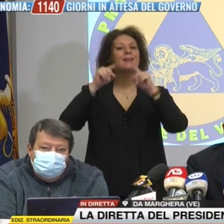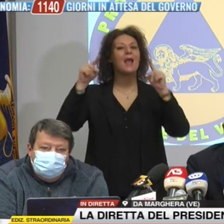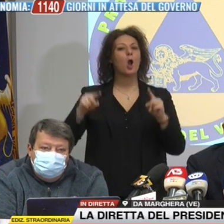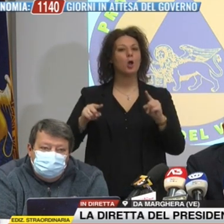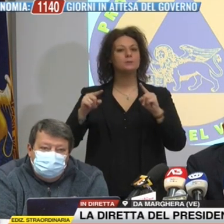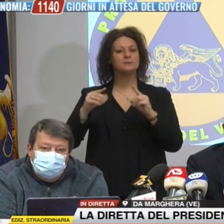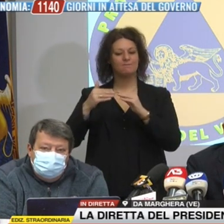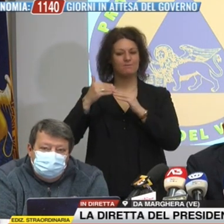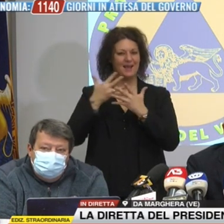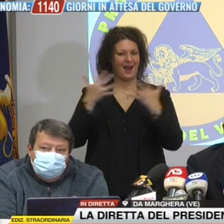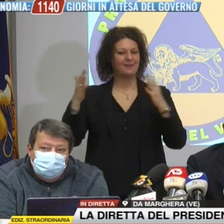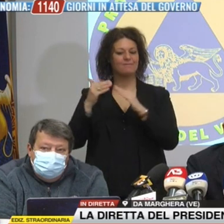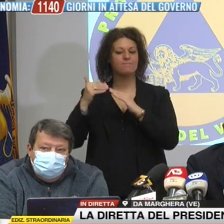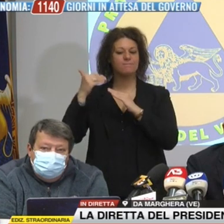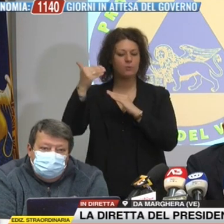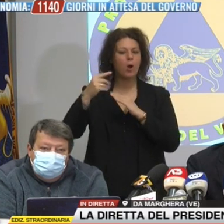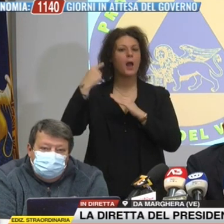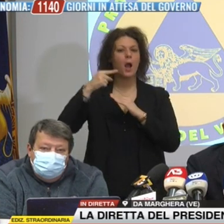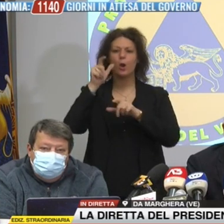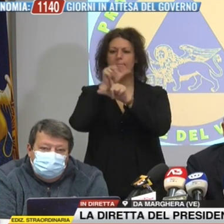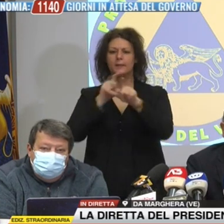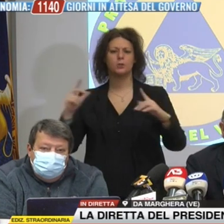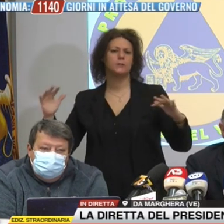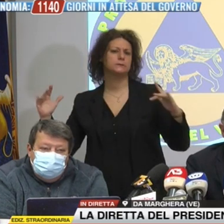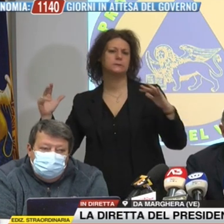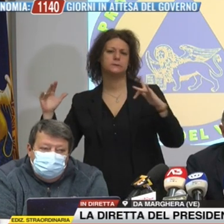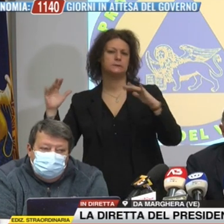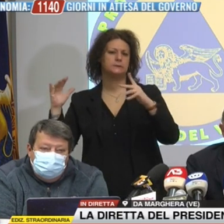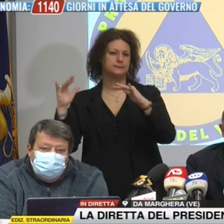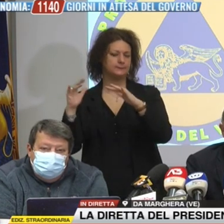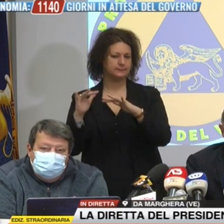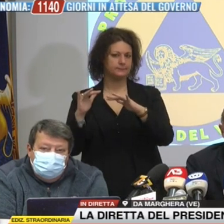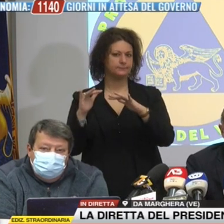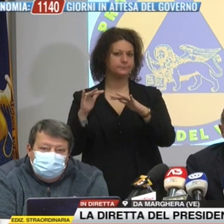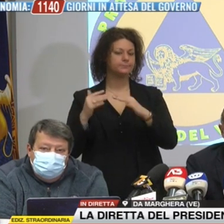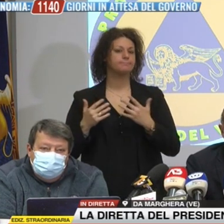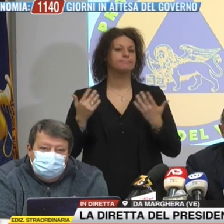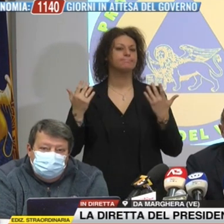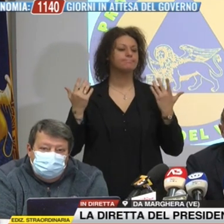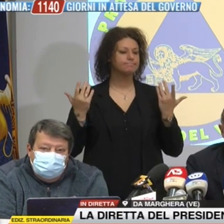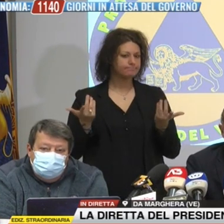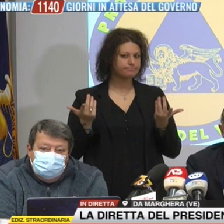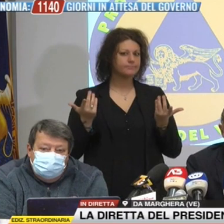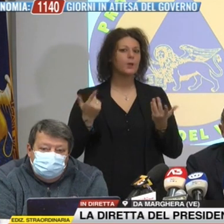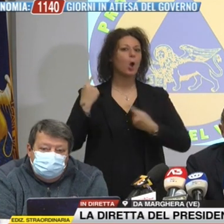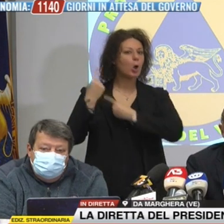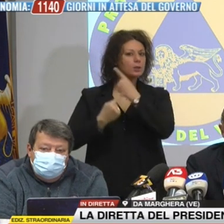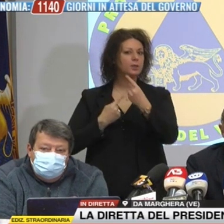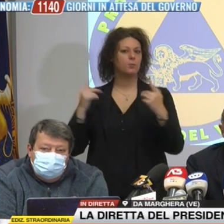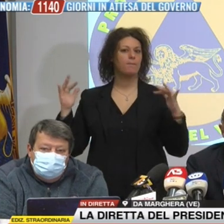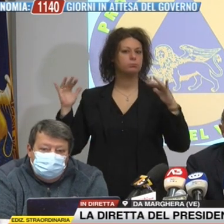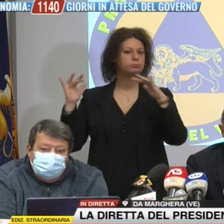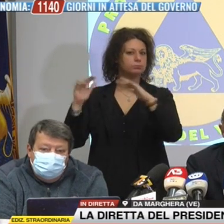grande distribuzione, quelli che erano stati riaperti con l'ultima ordinanza il sabato. A questo punto, visto che comunque c'è una